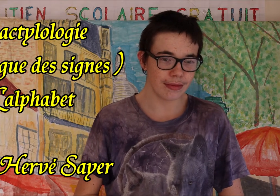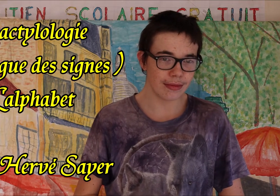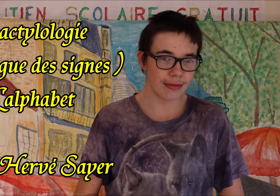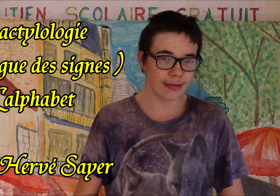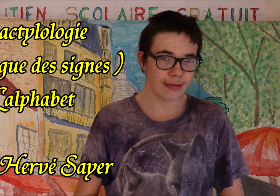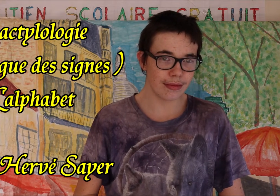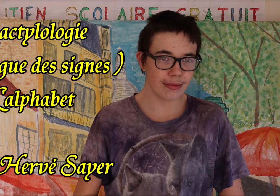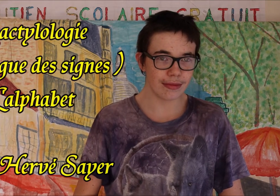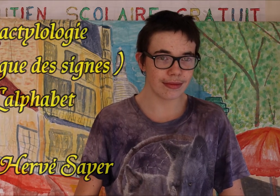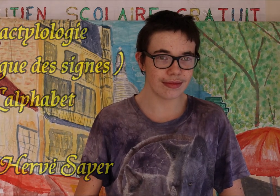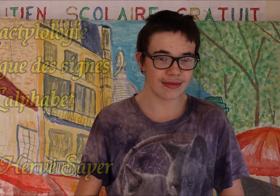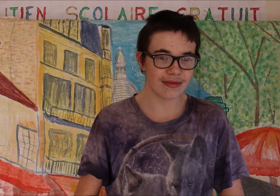Merci.